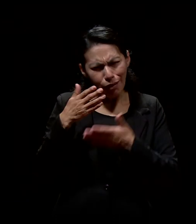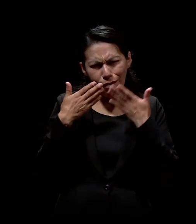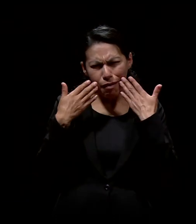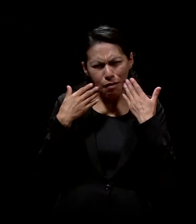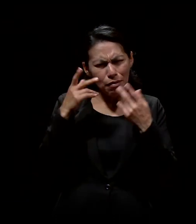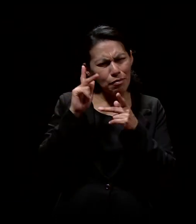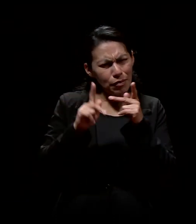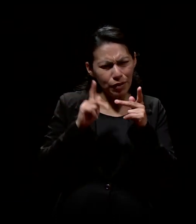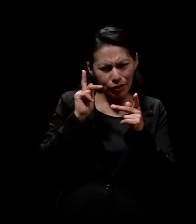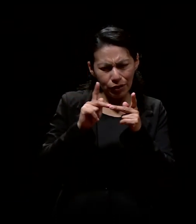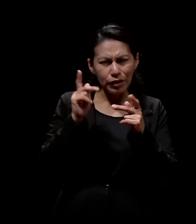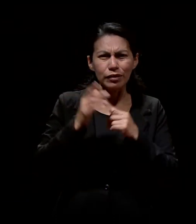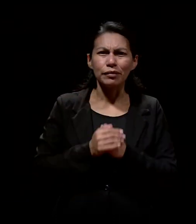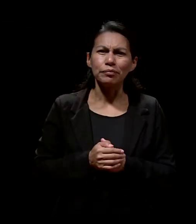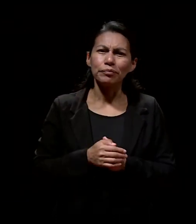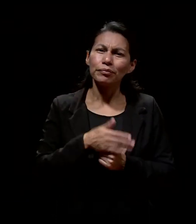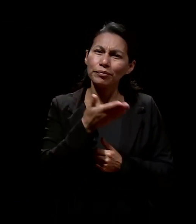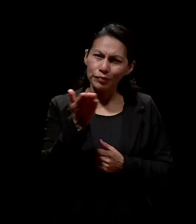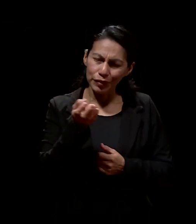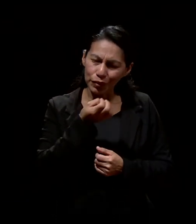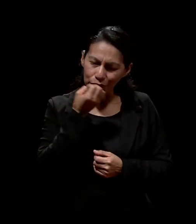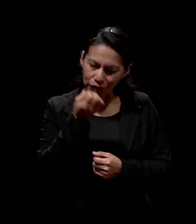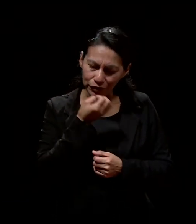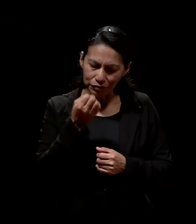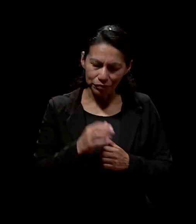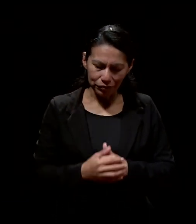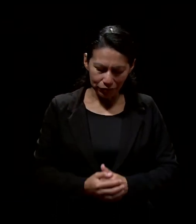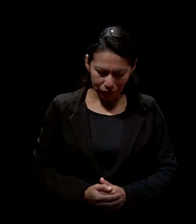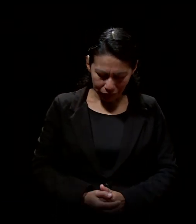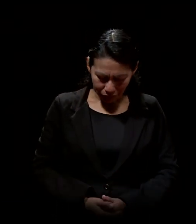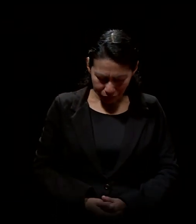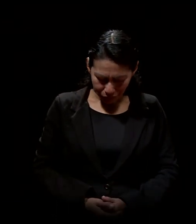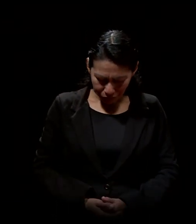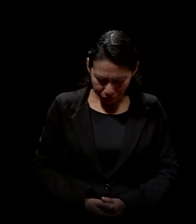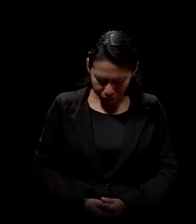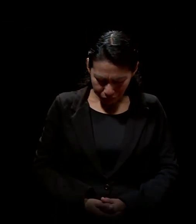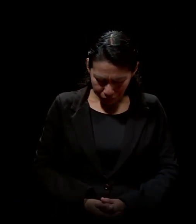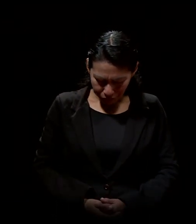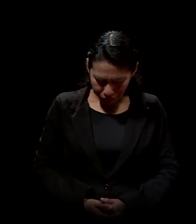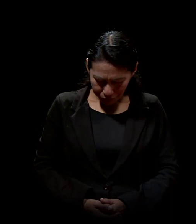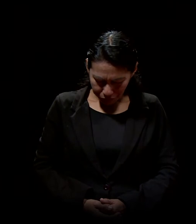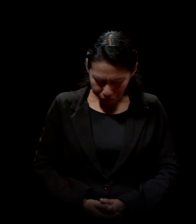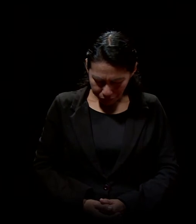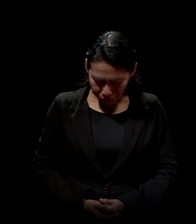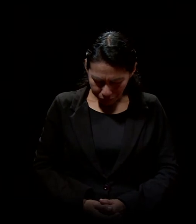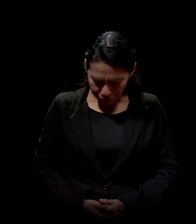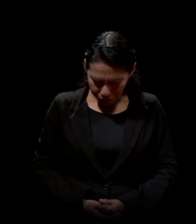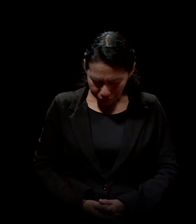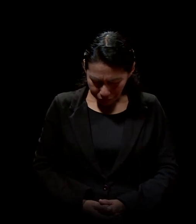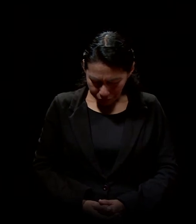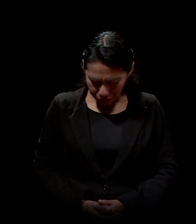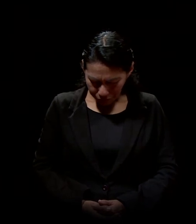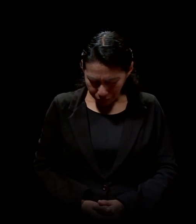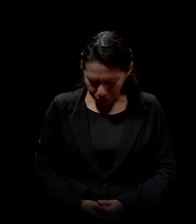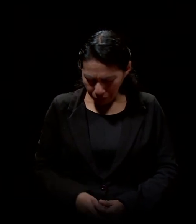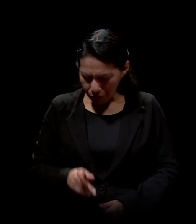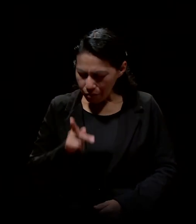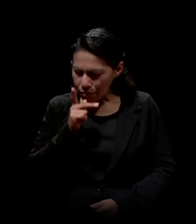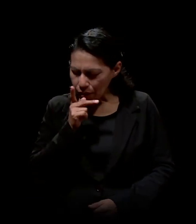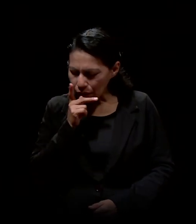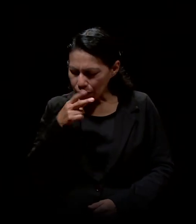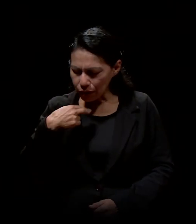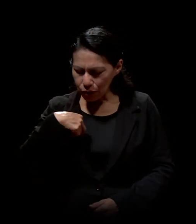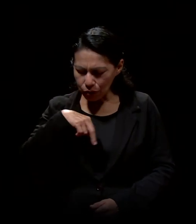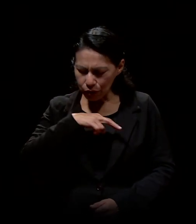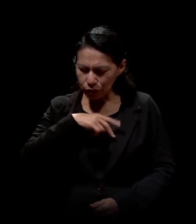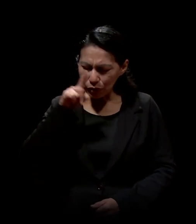buena voluntad agradable y perfecta. Vamos a orar, inclinemos el rostro para orar. Oramos. Padre nuestro que habitas